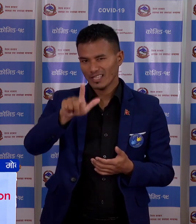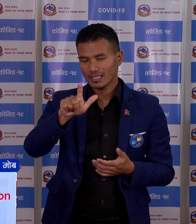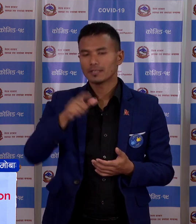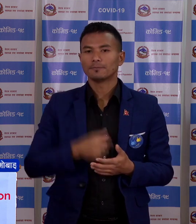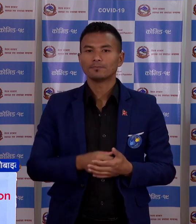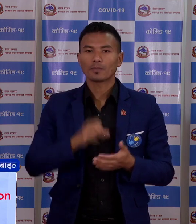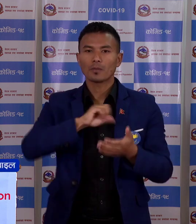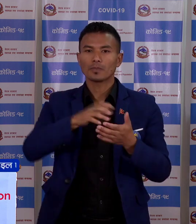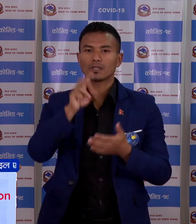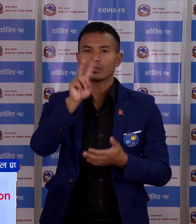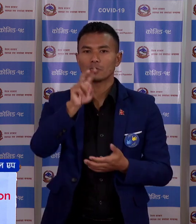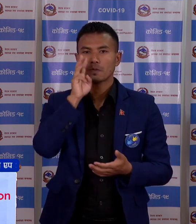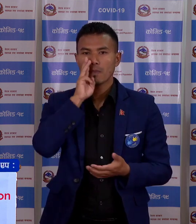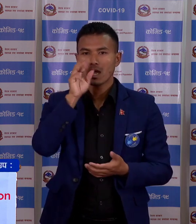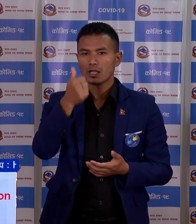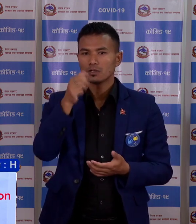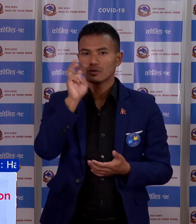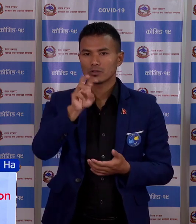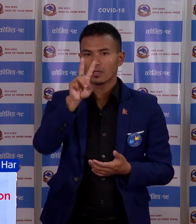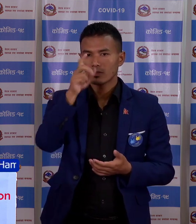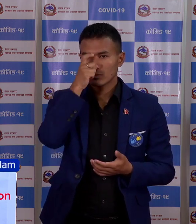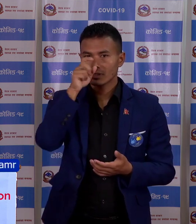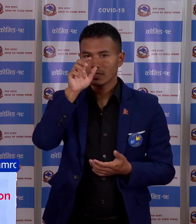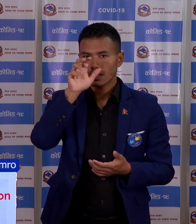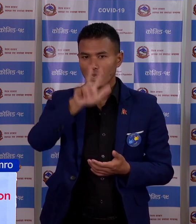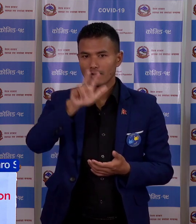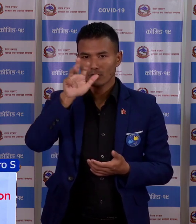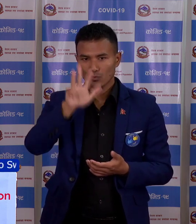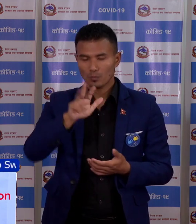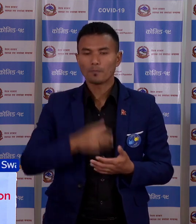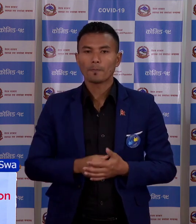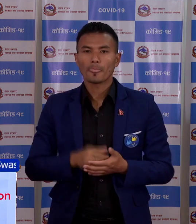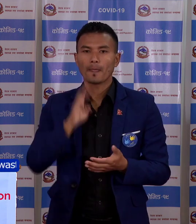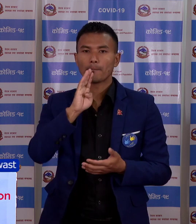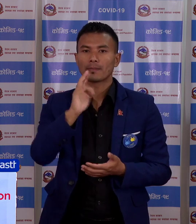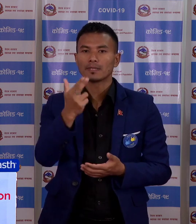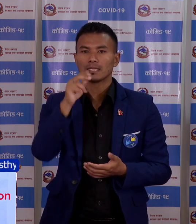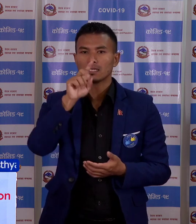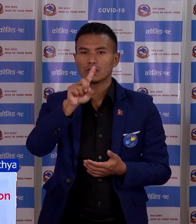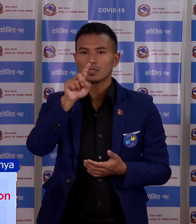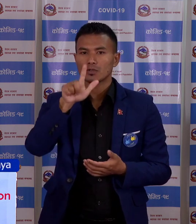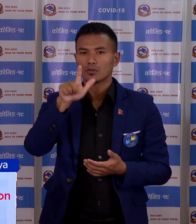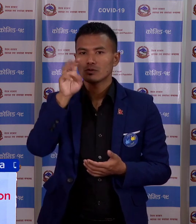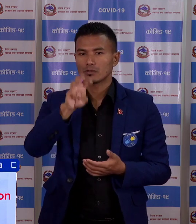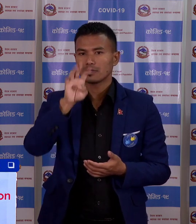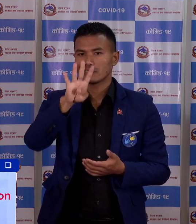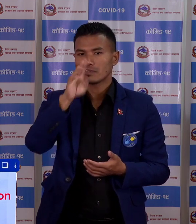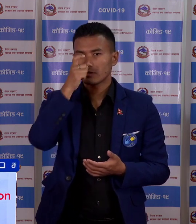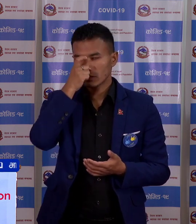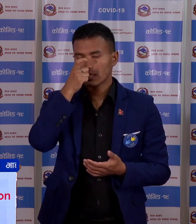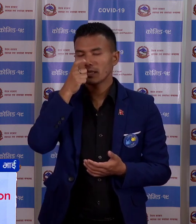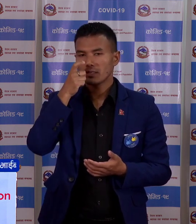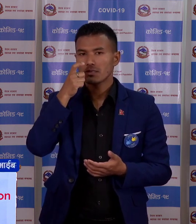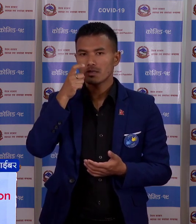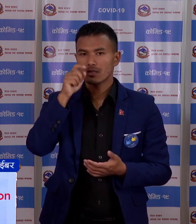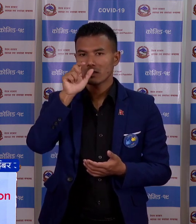प्रदेश नमर दुई मा 6,2199 बागमती प्रदेश मा 7,449